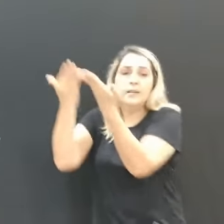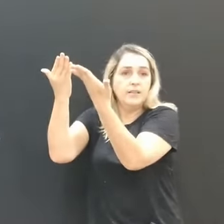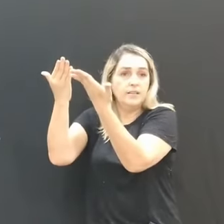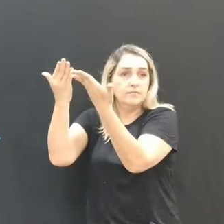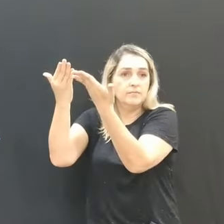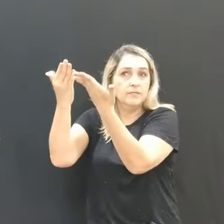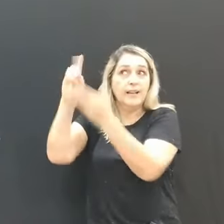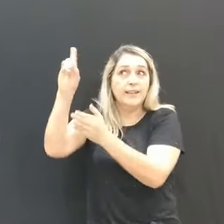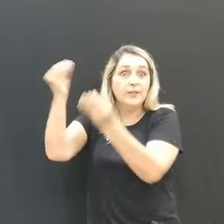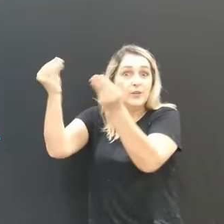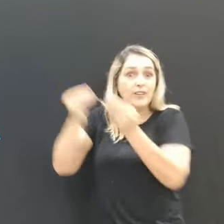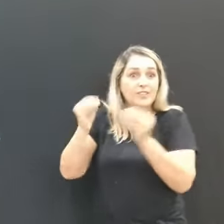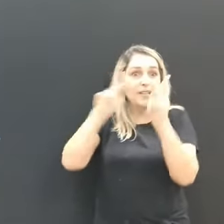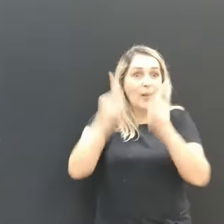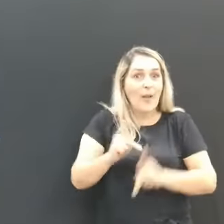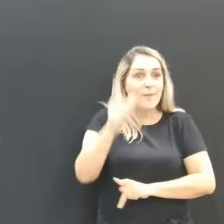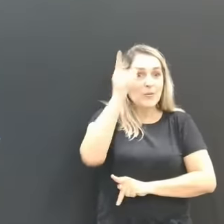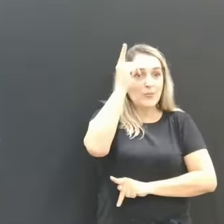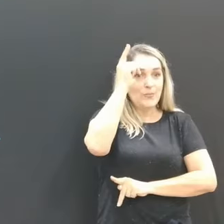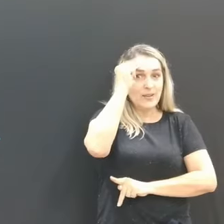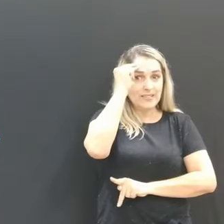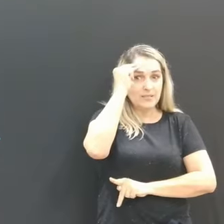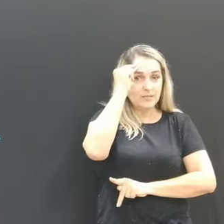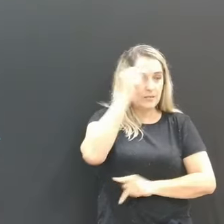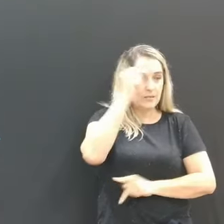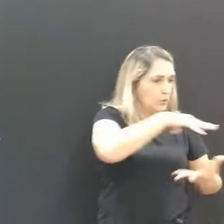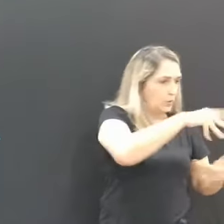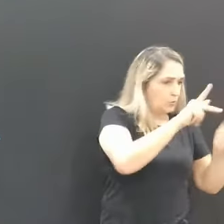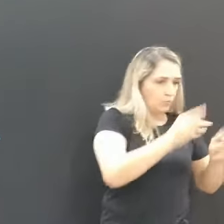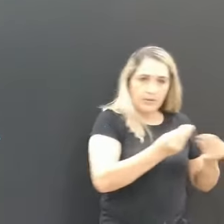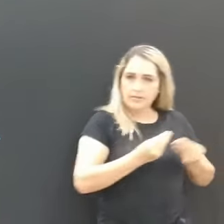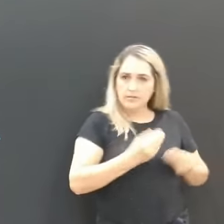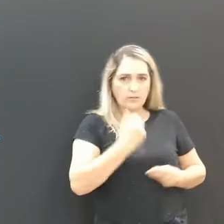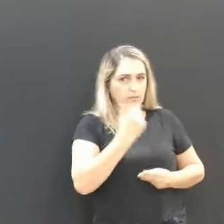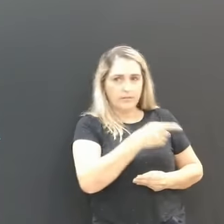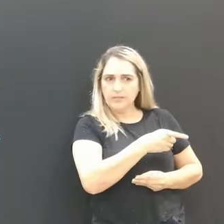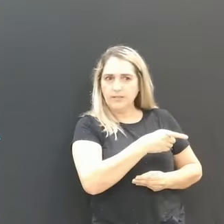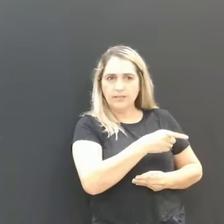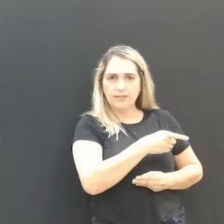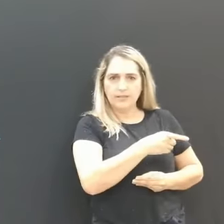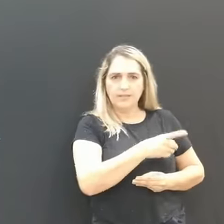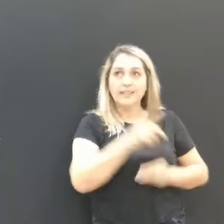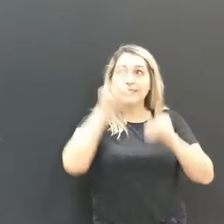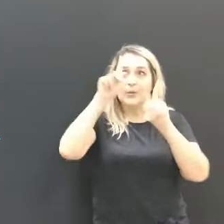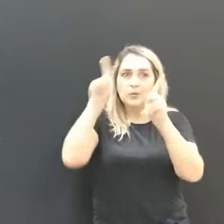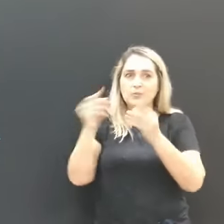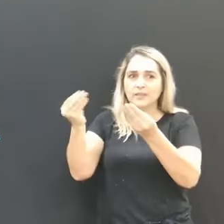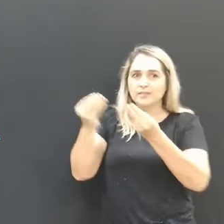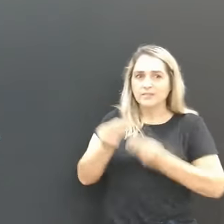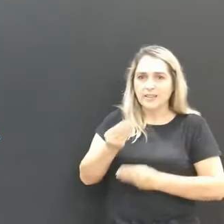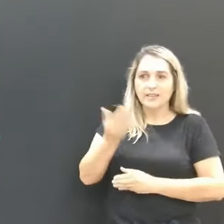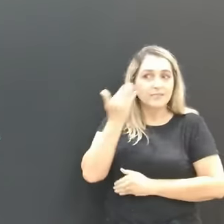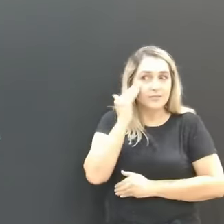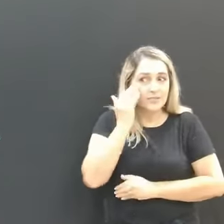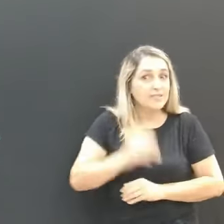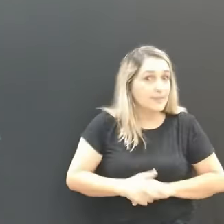é isso, são muitos problemas, e Ele nos dá o alívio, nos dá a paz de imediato. O Senhor tem paz